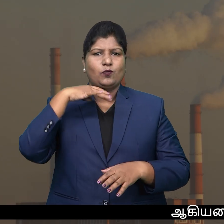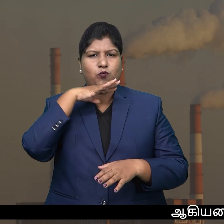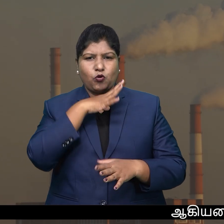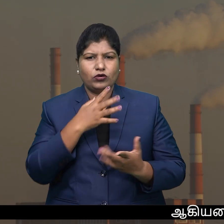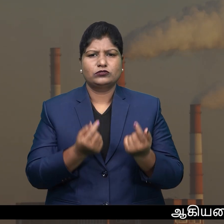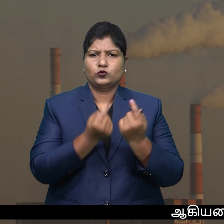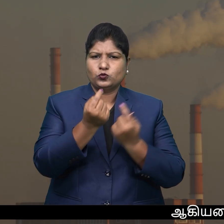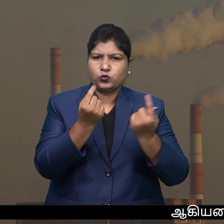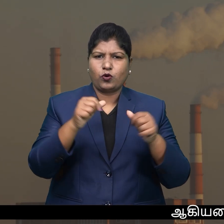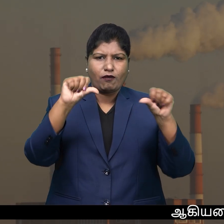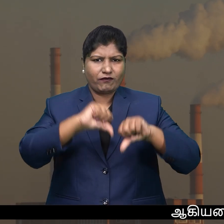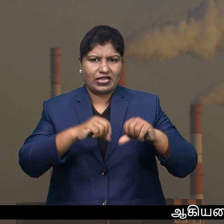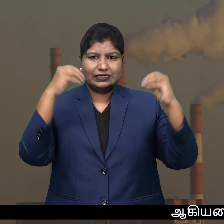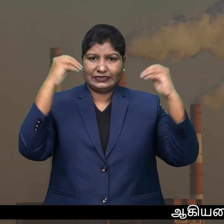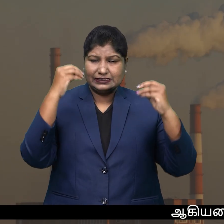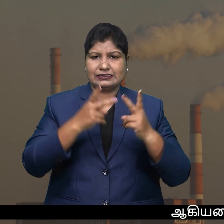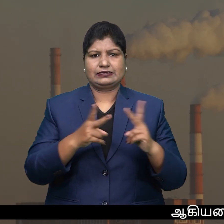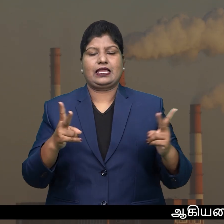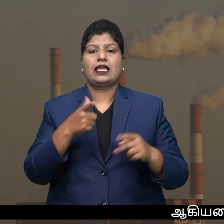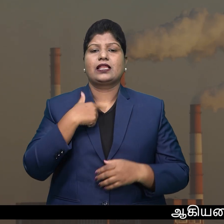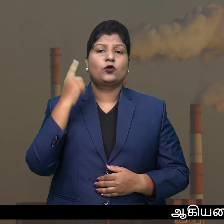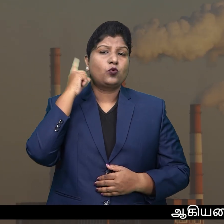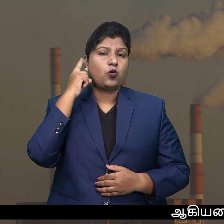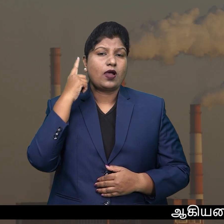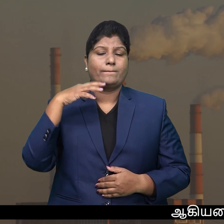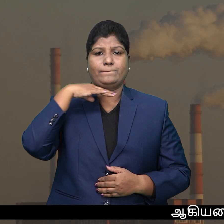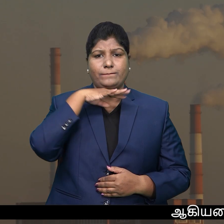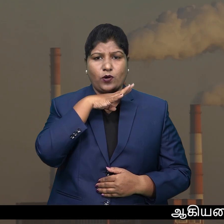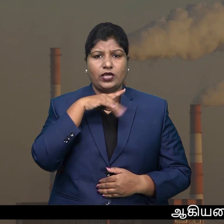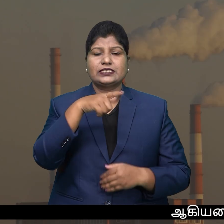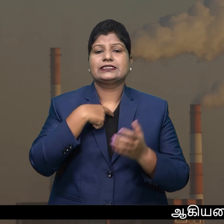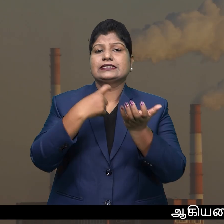மாசுபாடு ஆகியவை அடங்கும்.